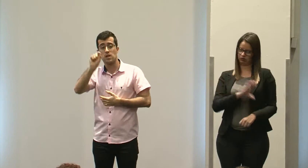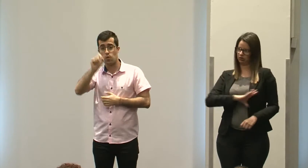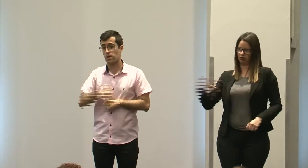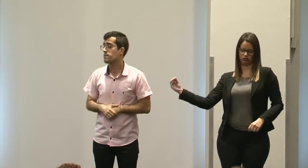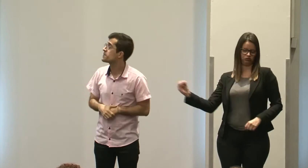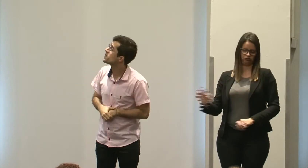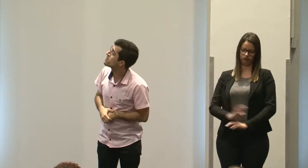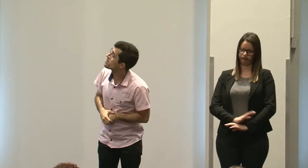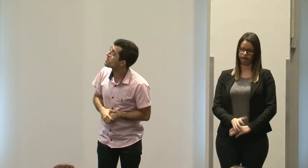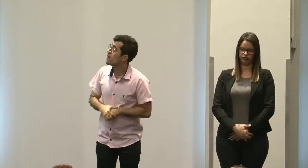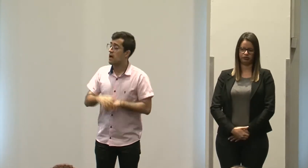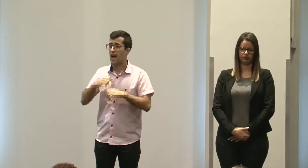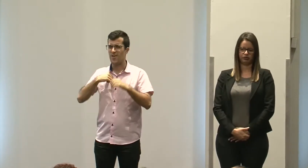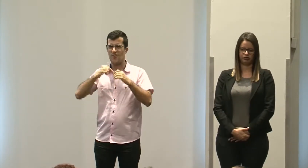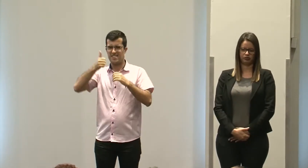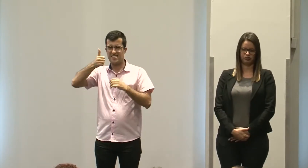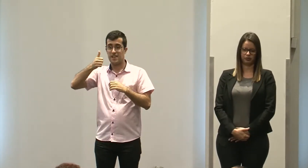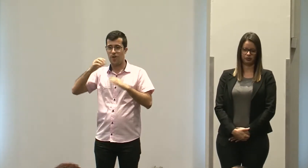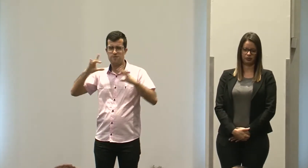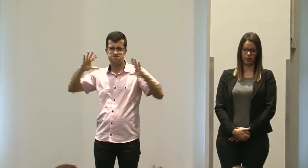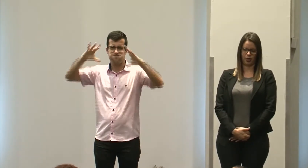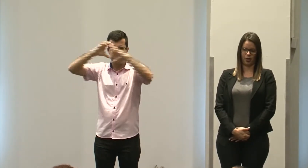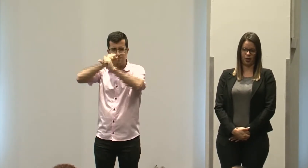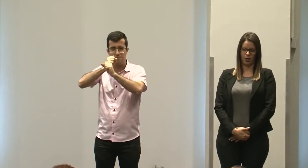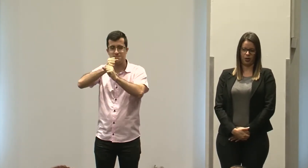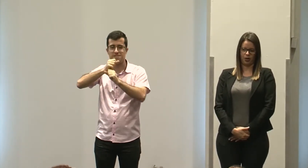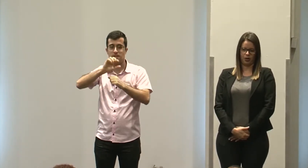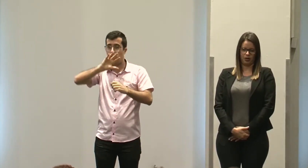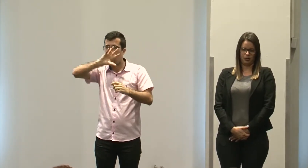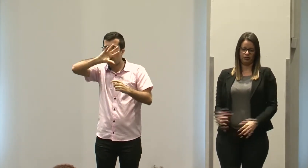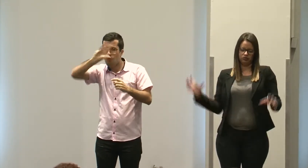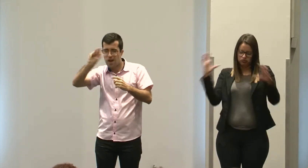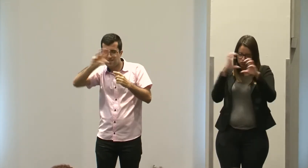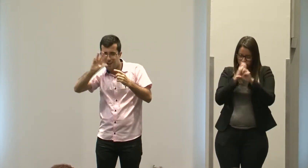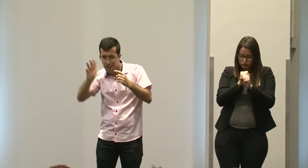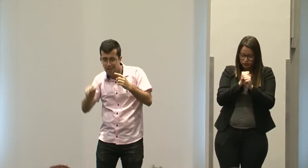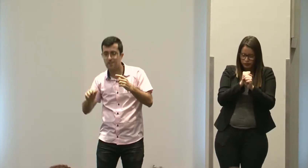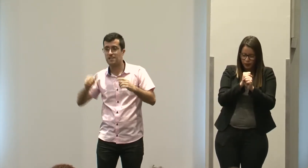tenho tempo para apresentá-los a vocês.